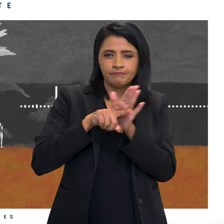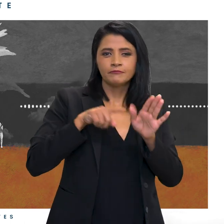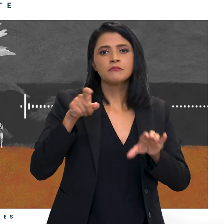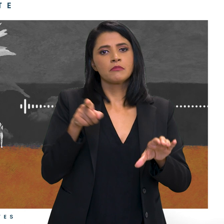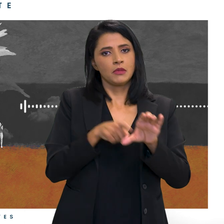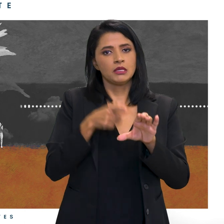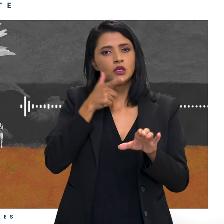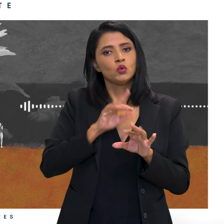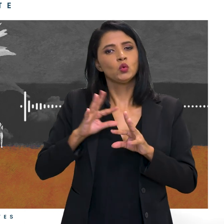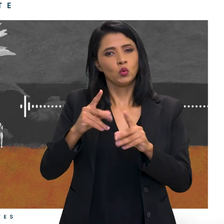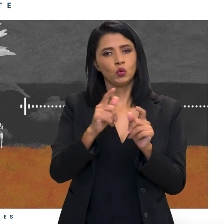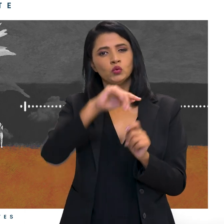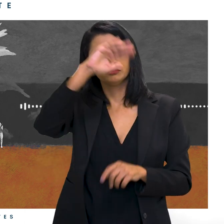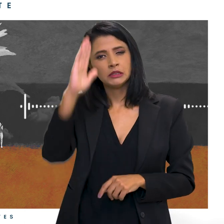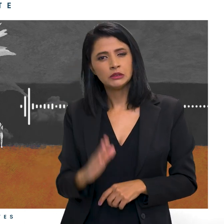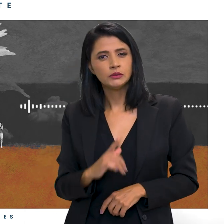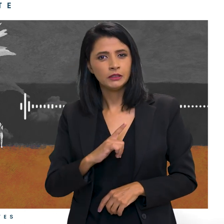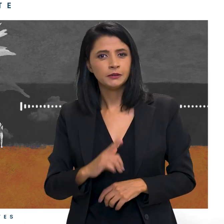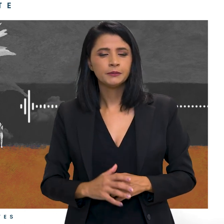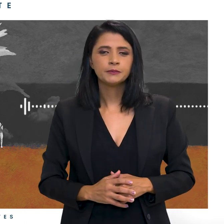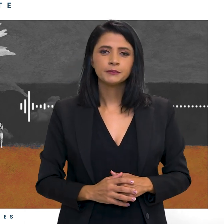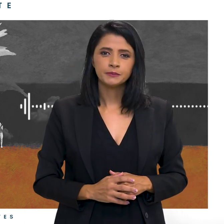todo o Brasil.